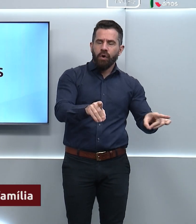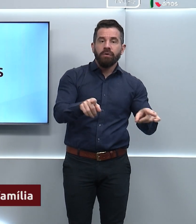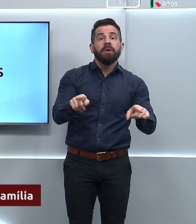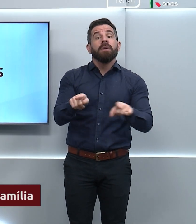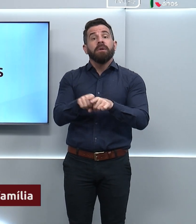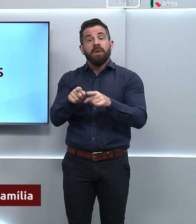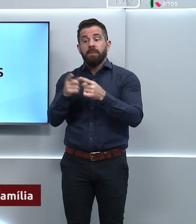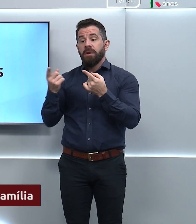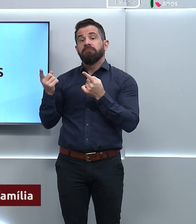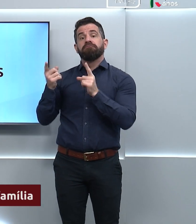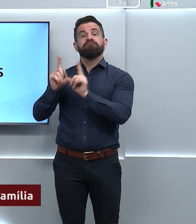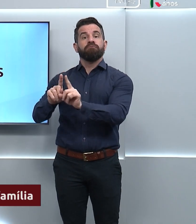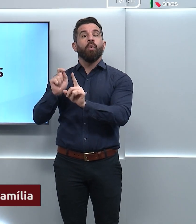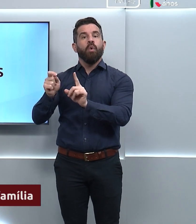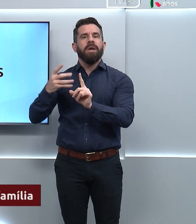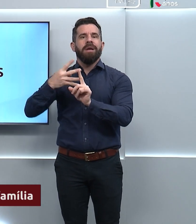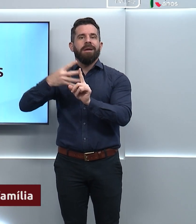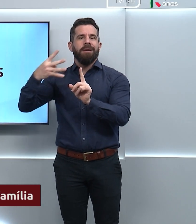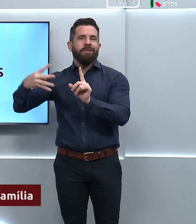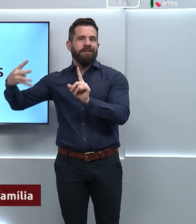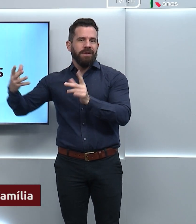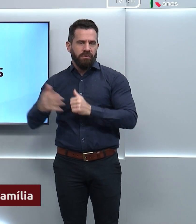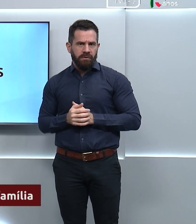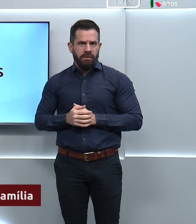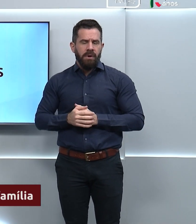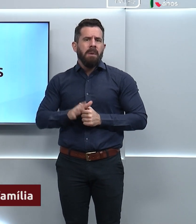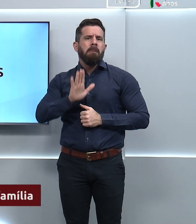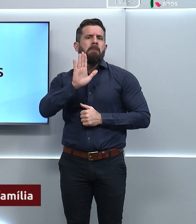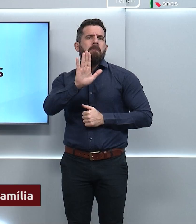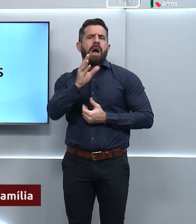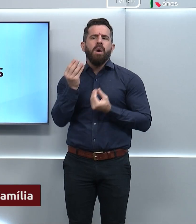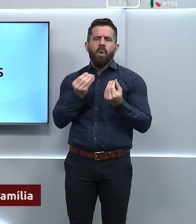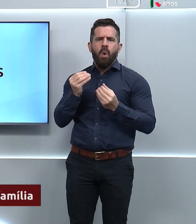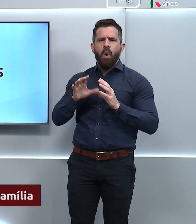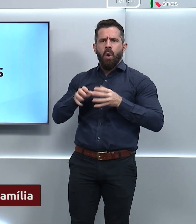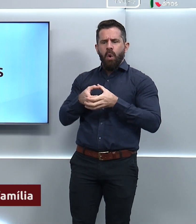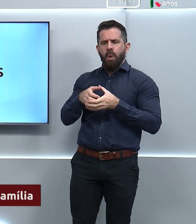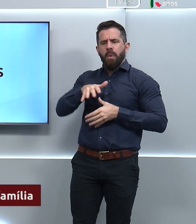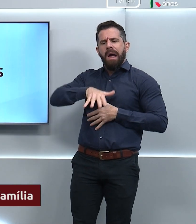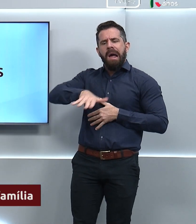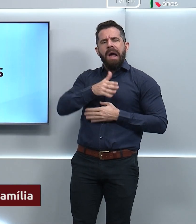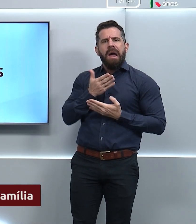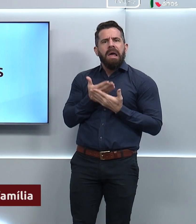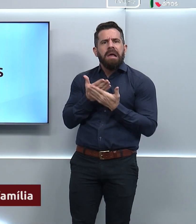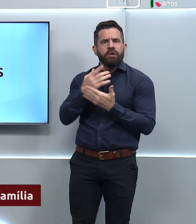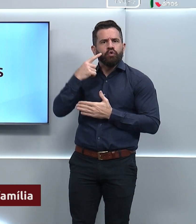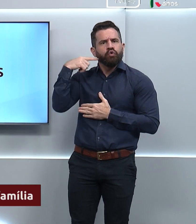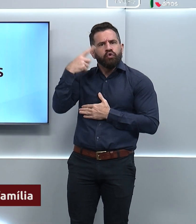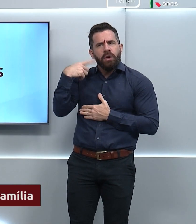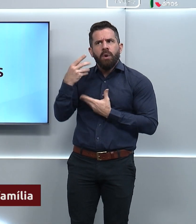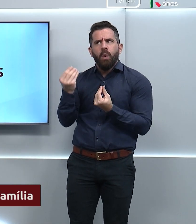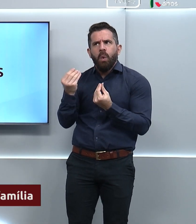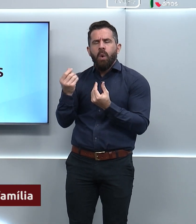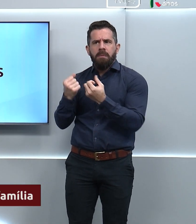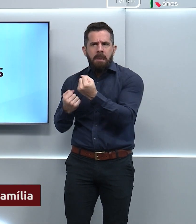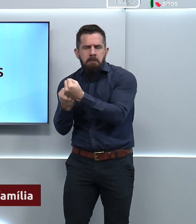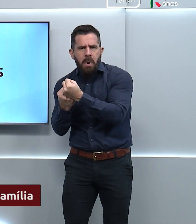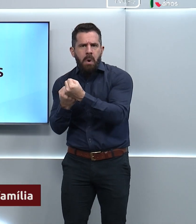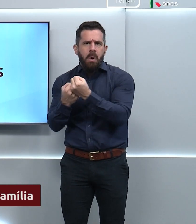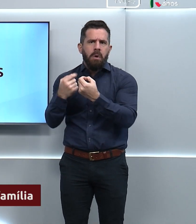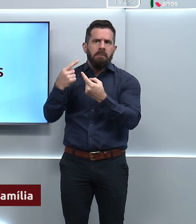uniões homoafetivas. Mas como é que o direito tem respondido a essas transformações sociais? Quais os